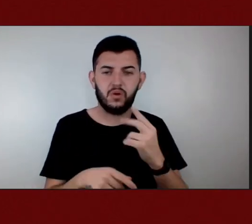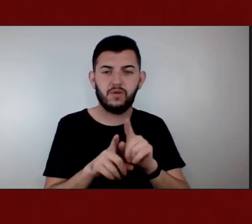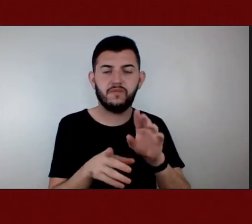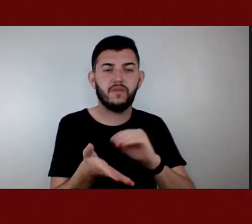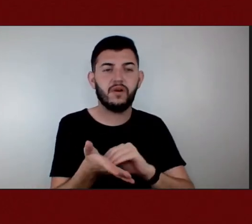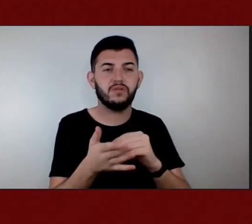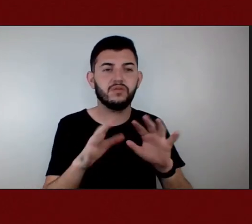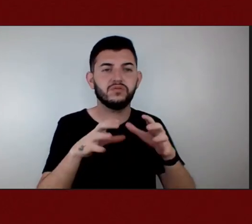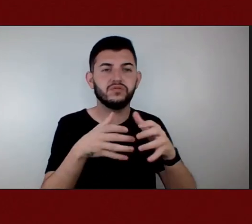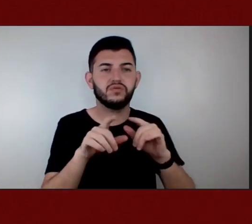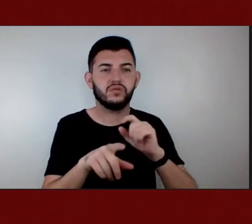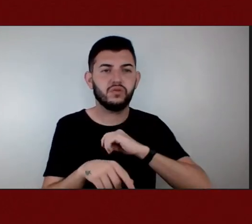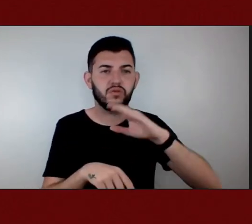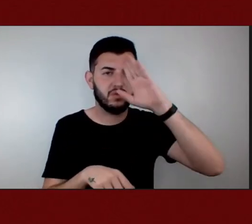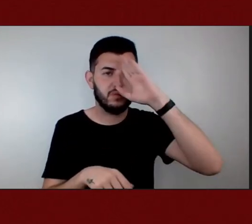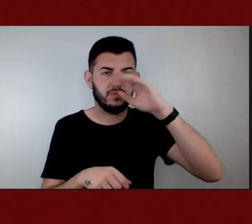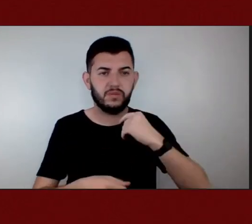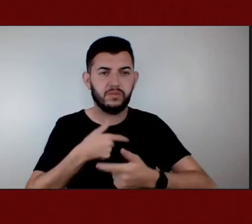Isso,